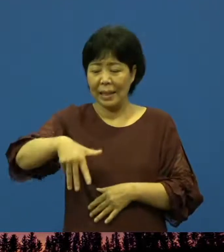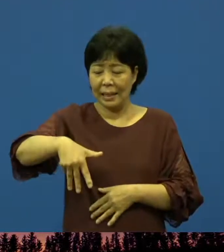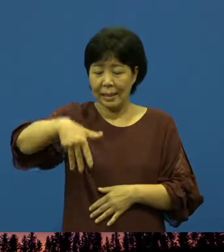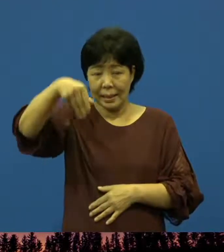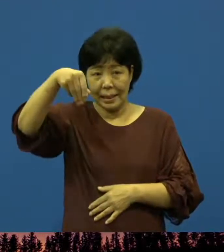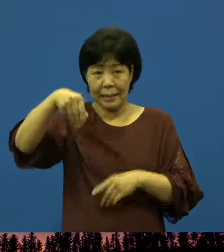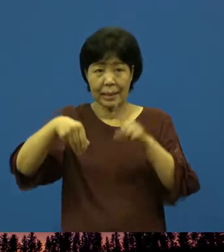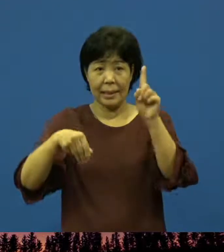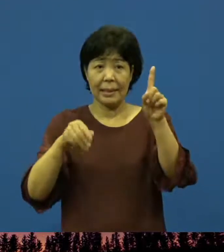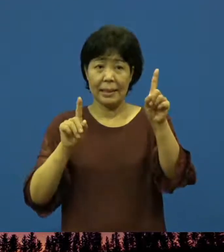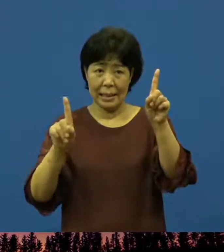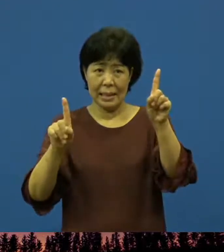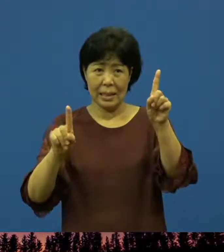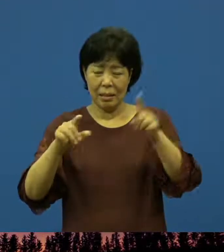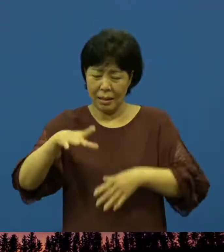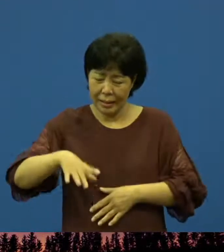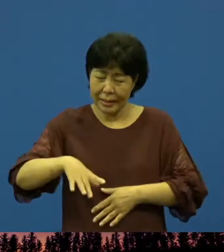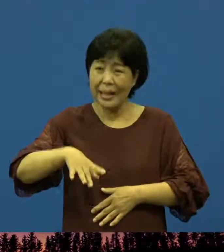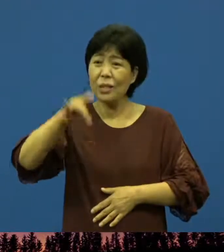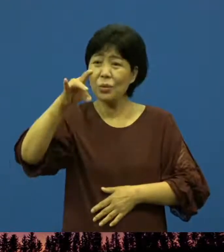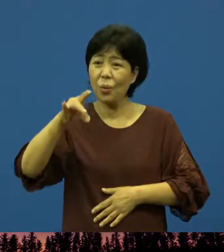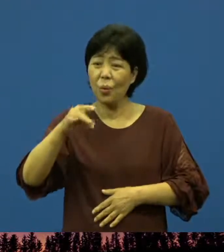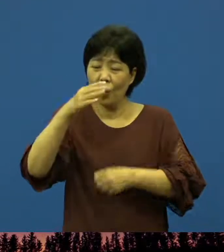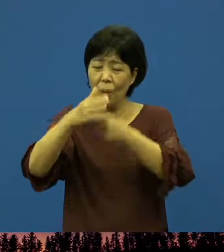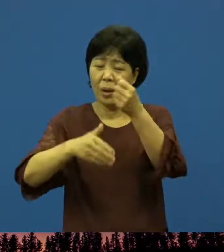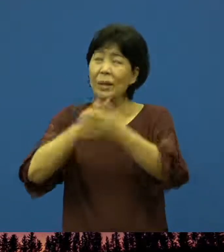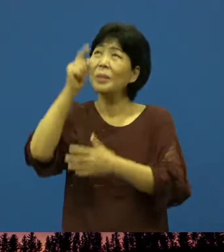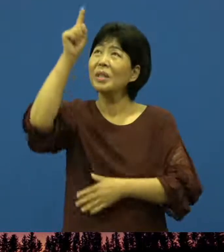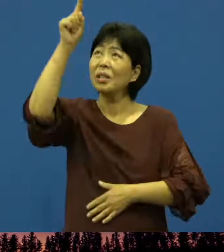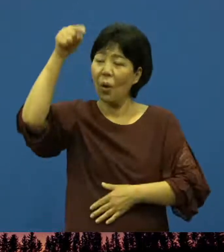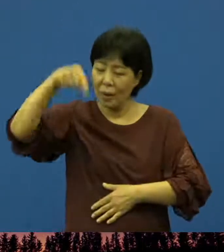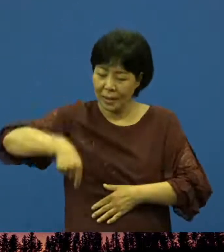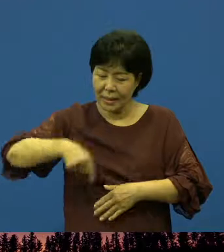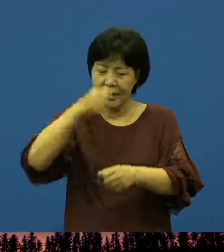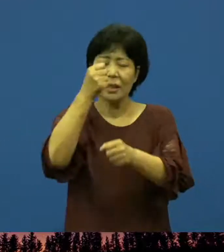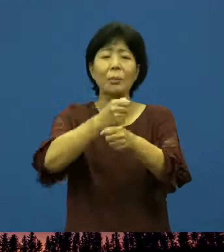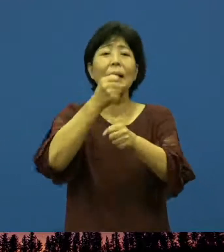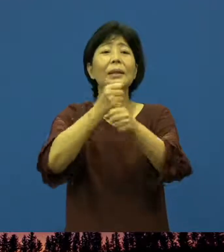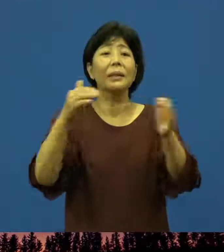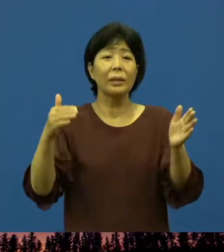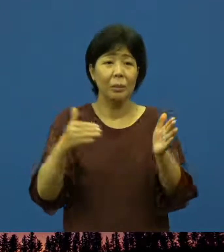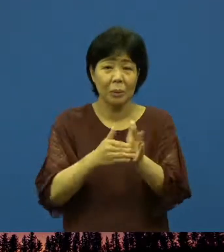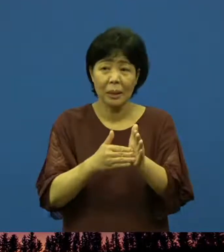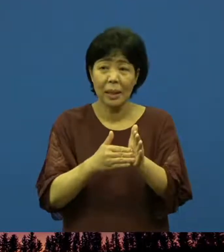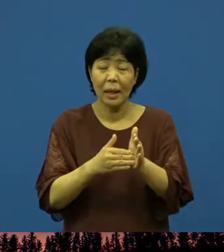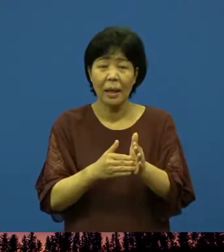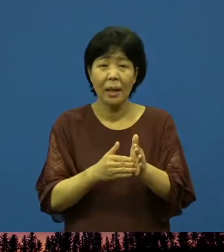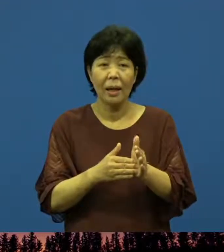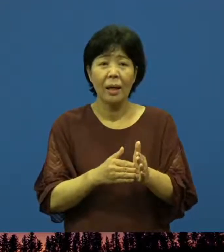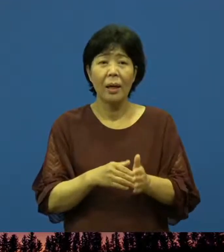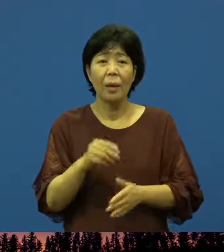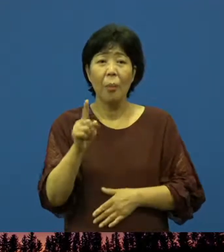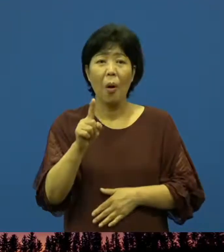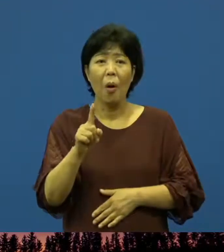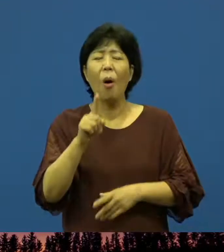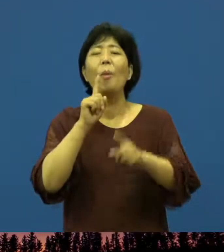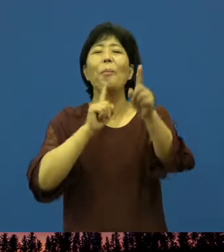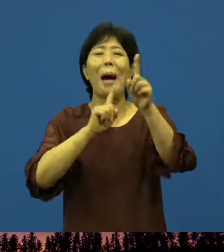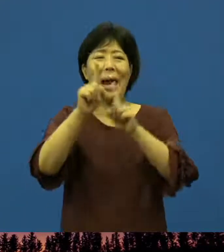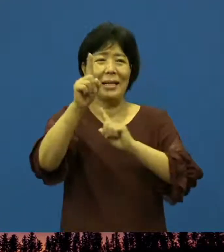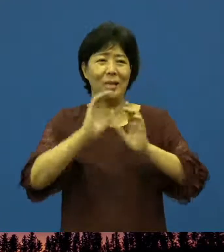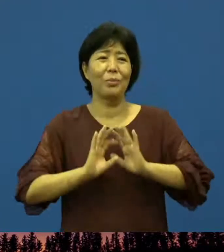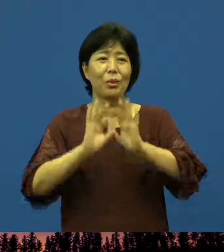1절과 연결이 됩니다. 태초에 하나님이 천지를 창조하시니라. 천지를 무엇으로 창조하셨습니까? 말씀으로